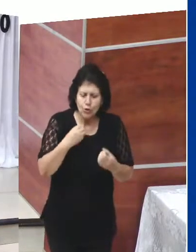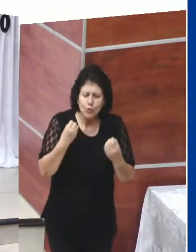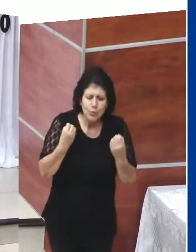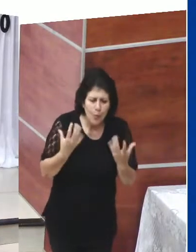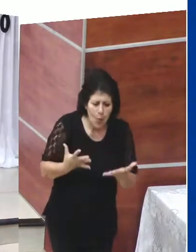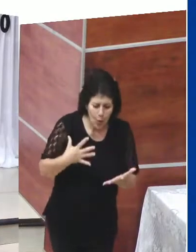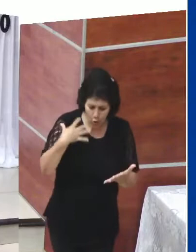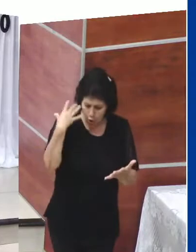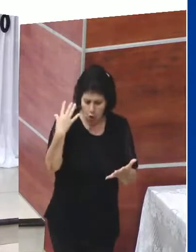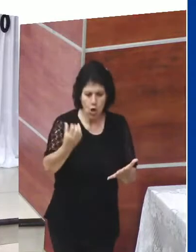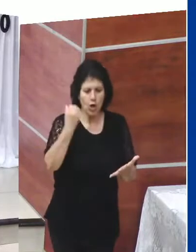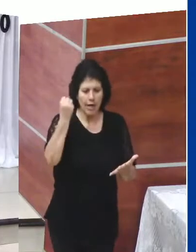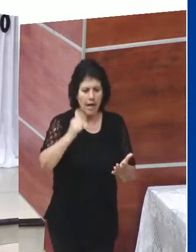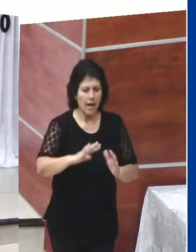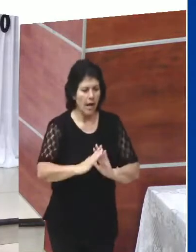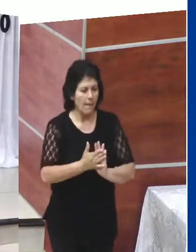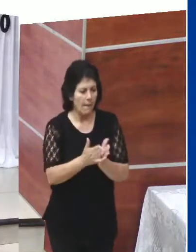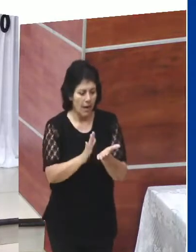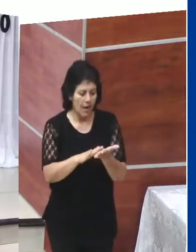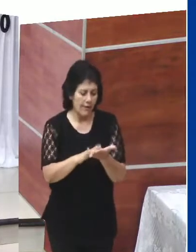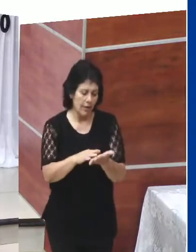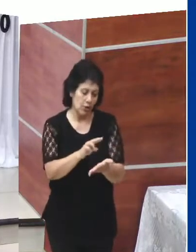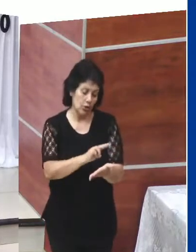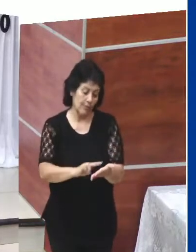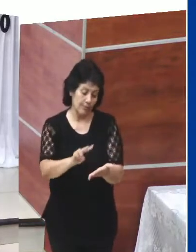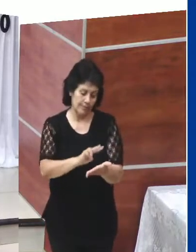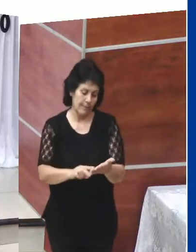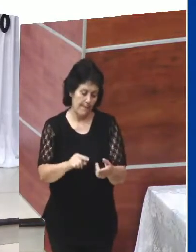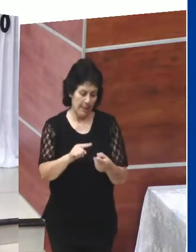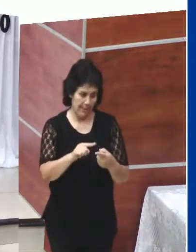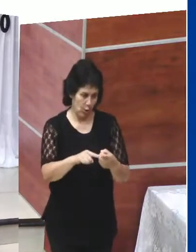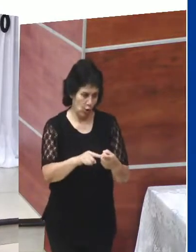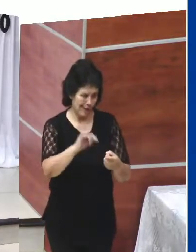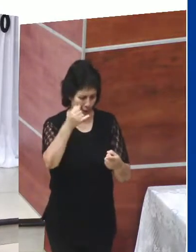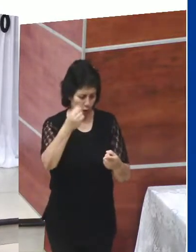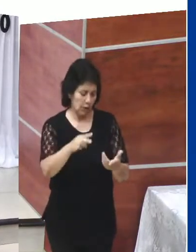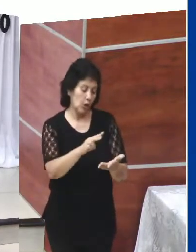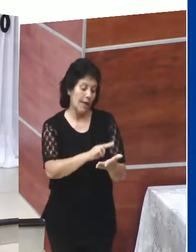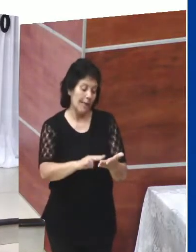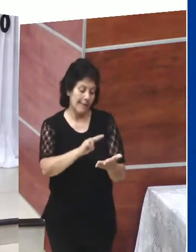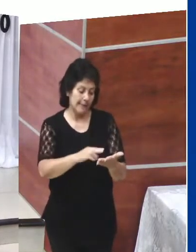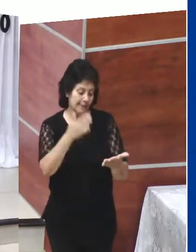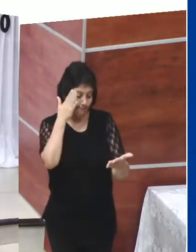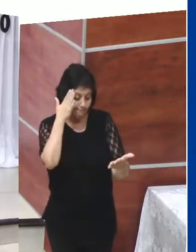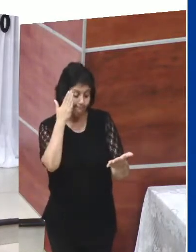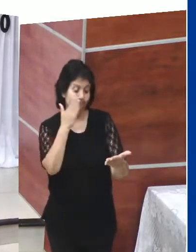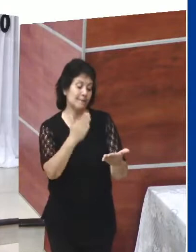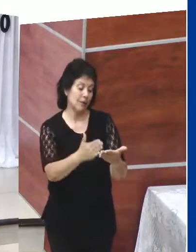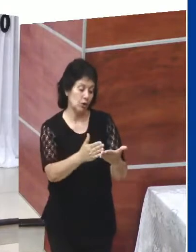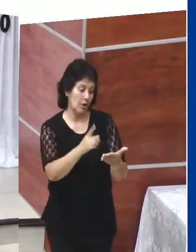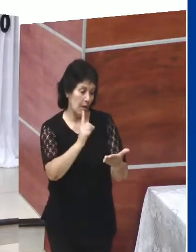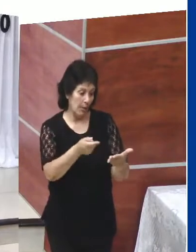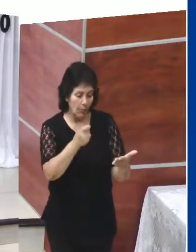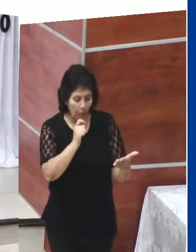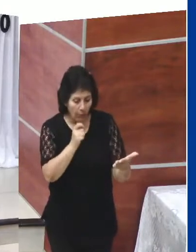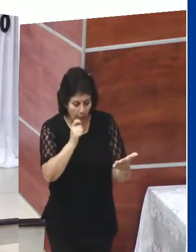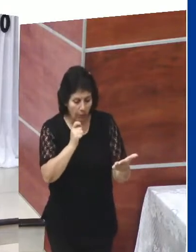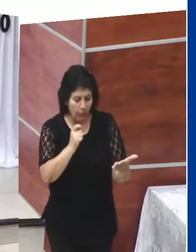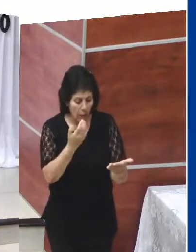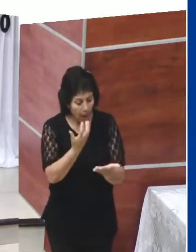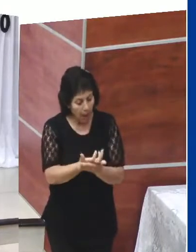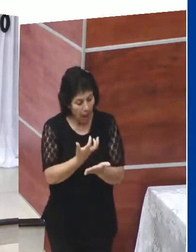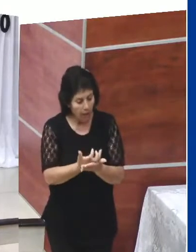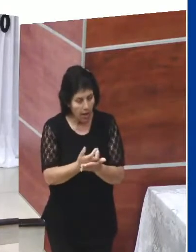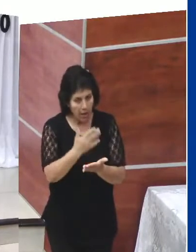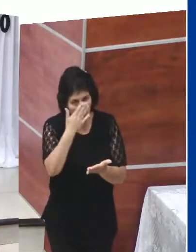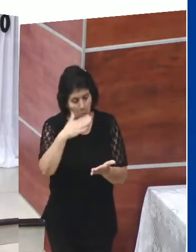puedo escuchar la palabra de Dios? Bueno, dijimos, leyendo, escuchando, grabándome, escuchándome la palabra de Dios,